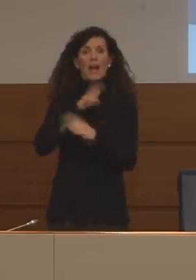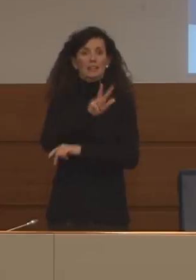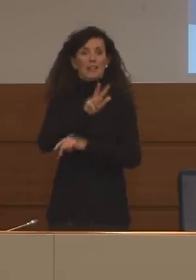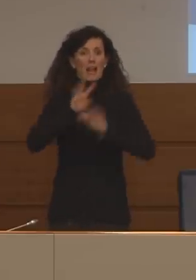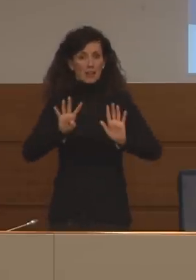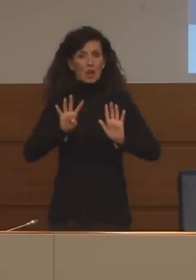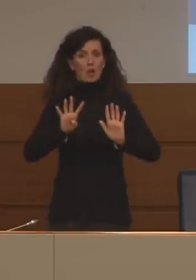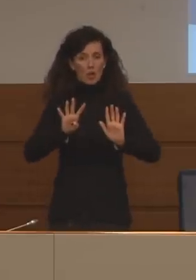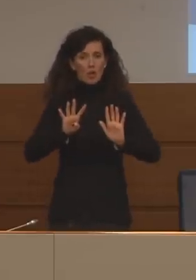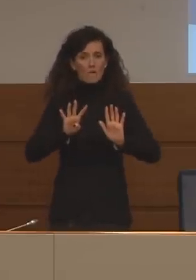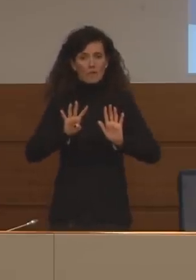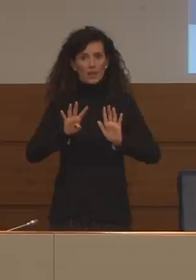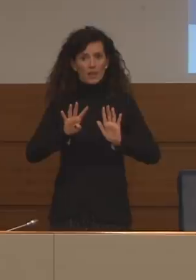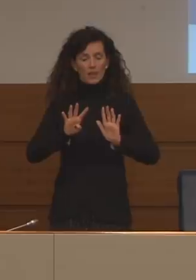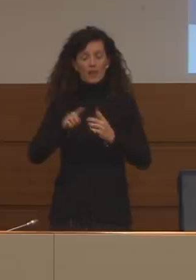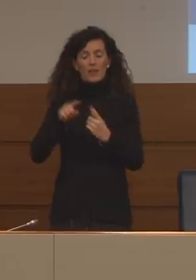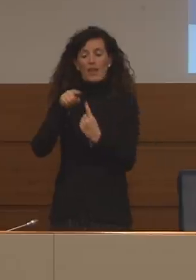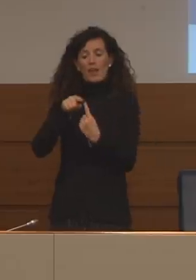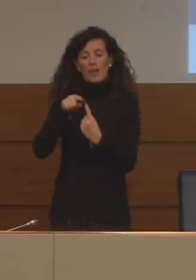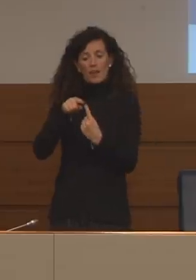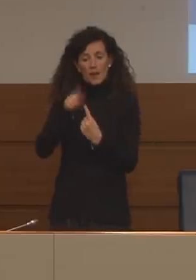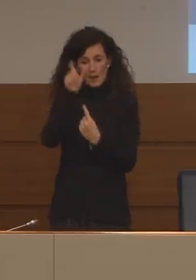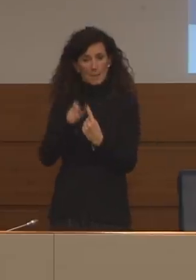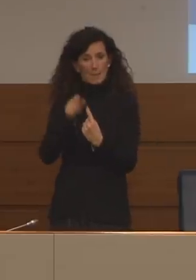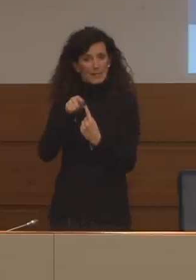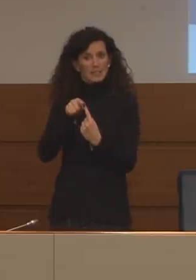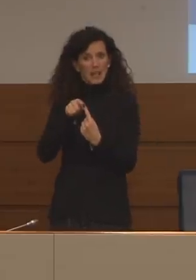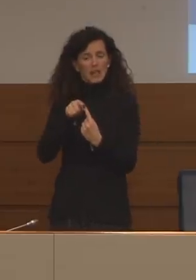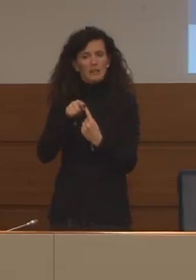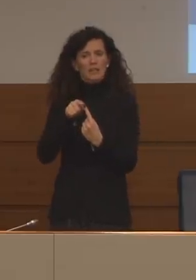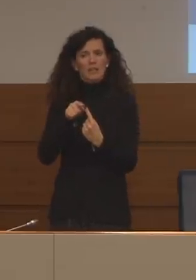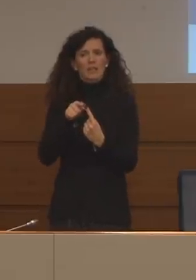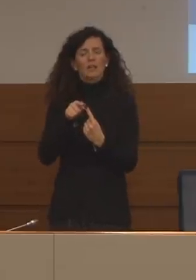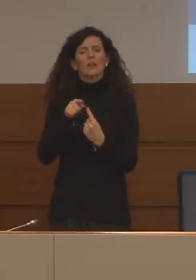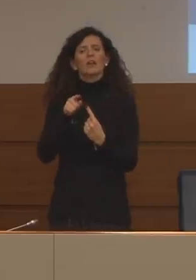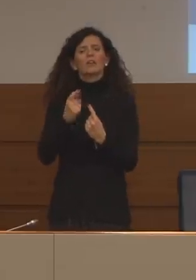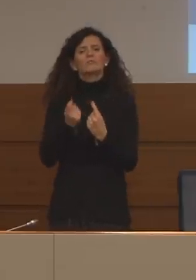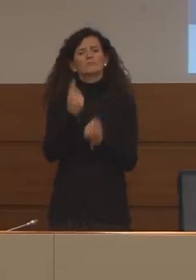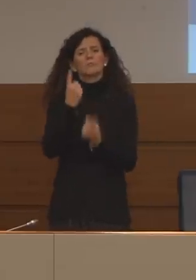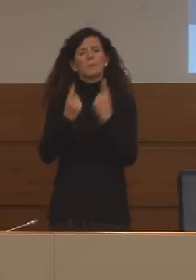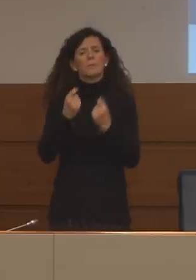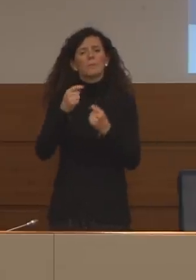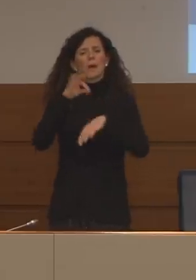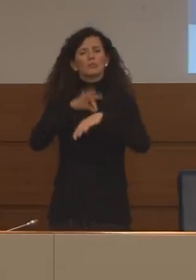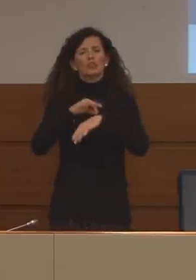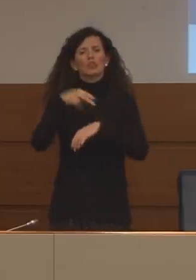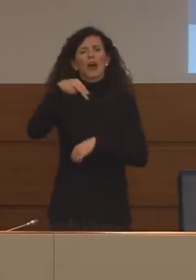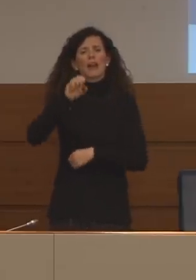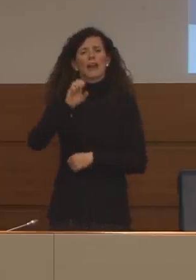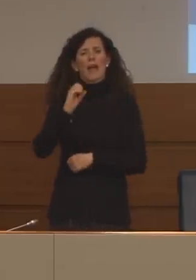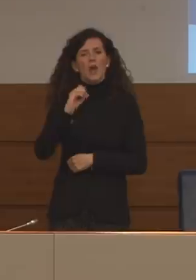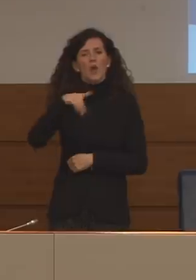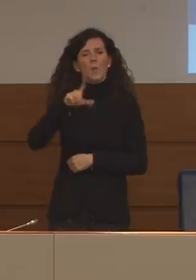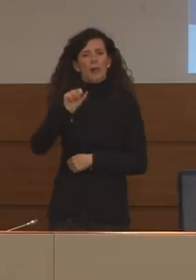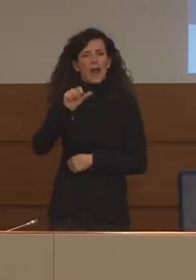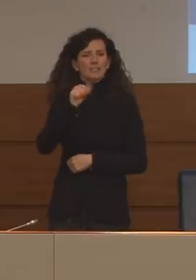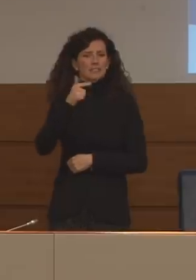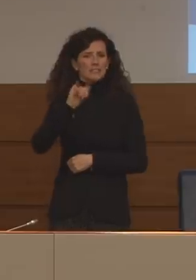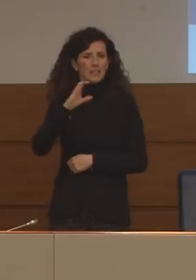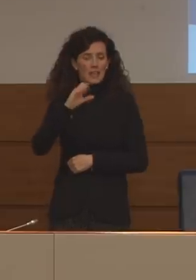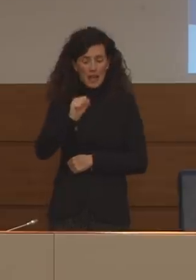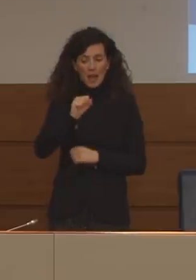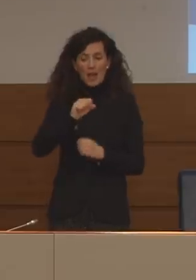e aveva uno stato di patologia neoplastica l'altra persona è deceduta in